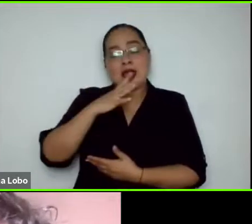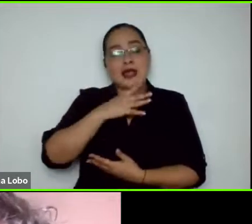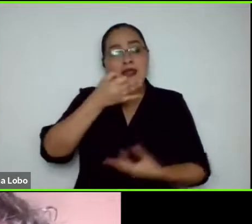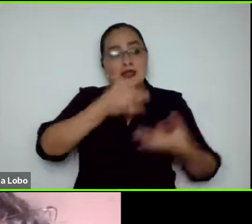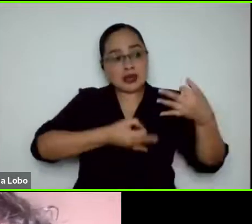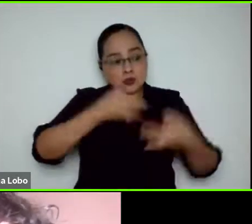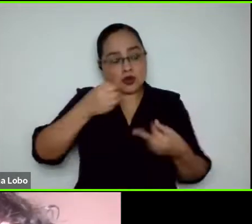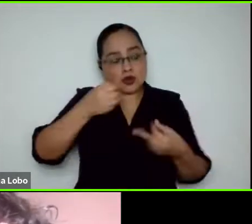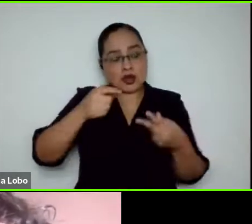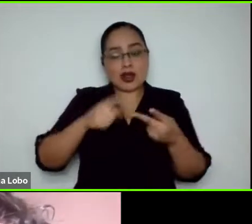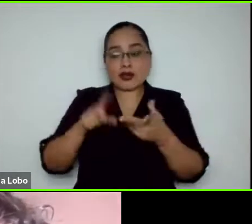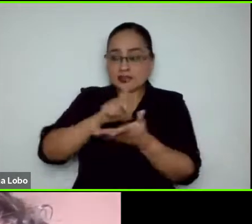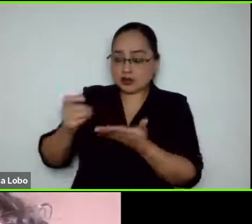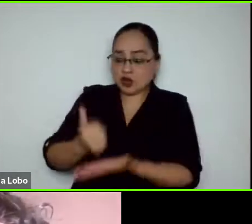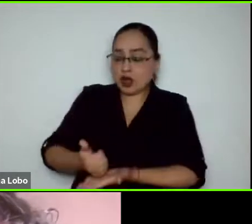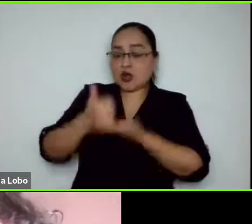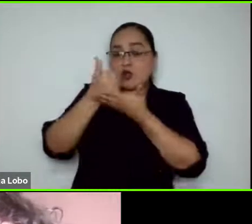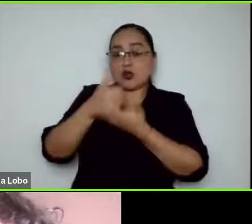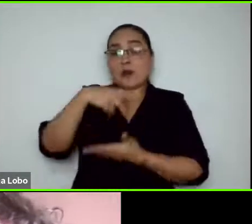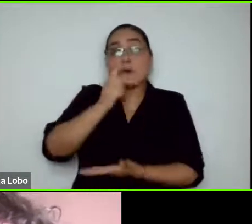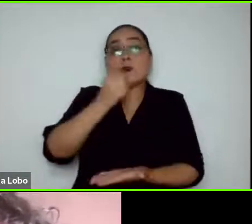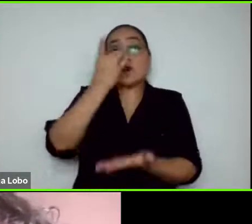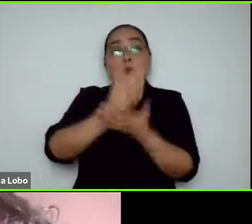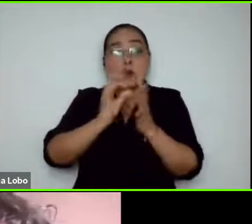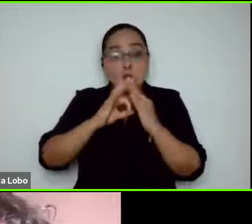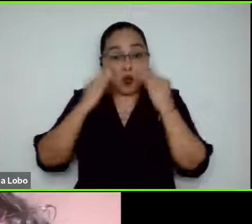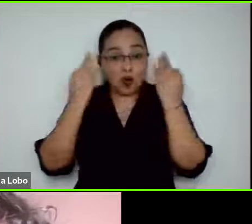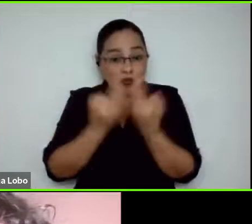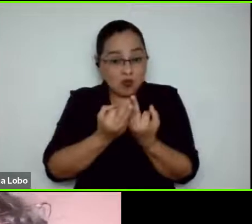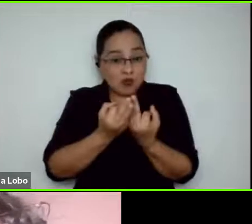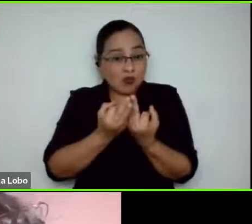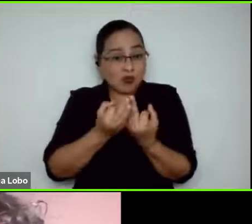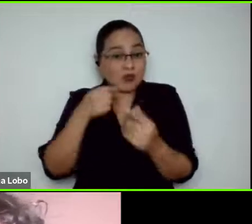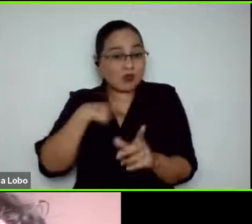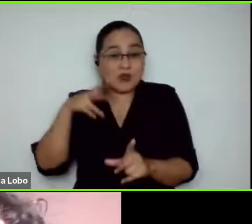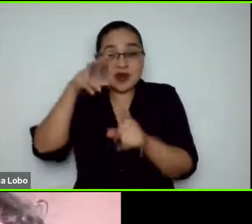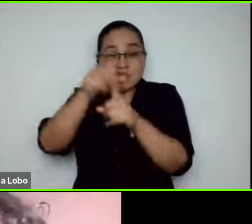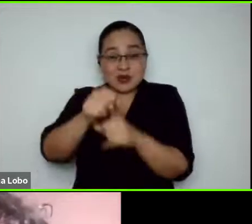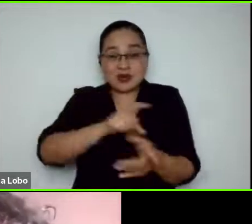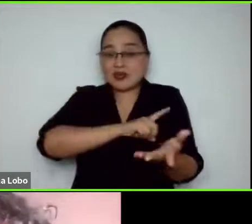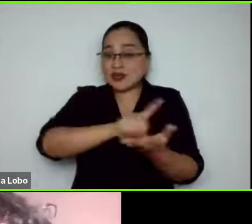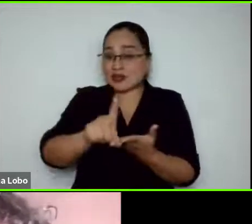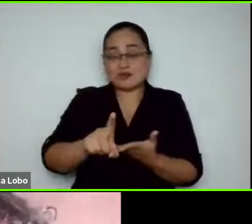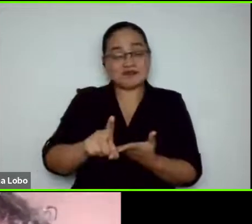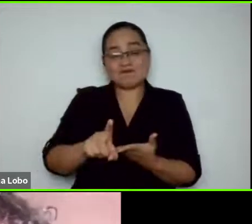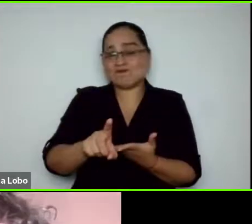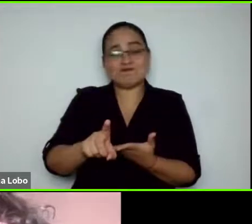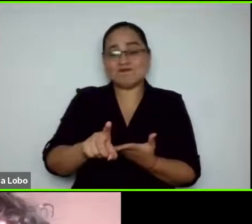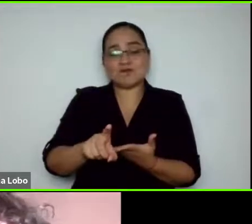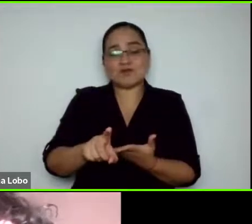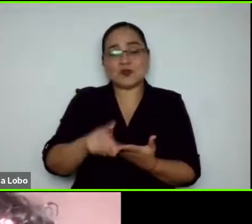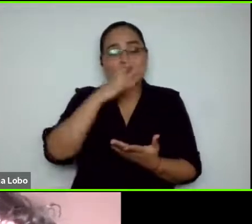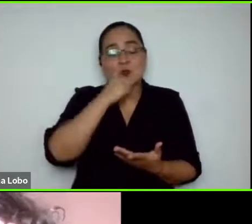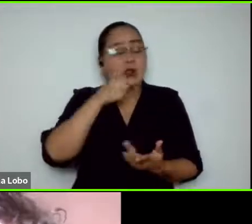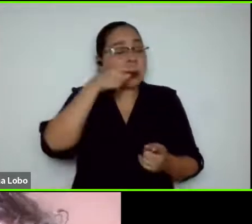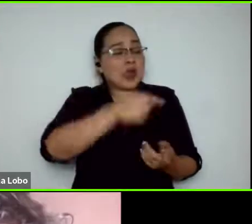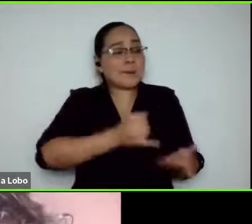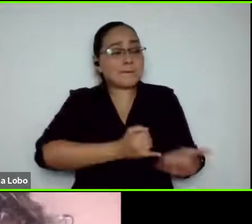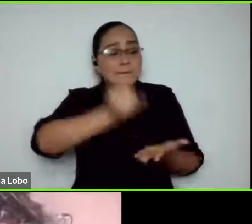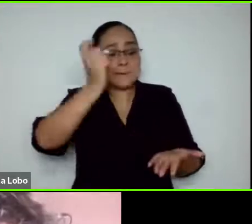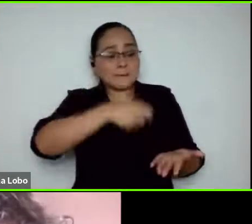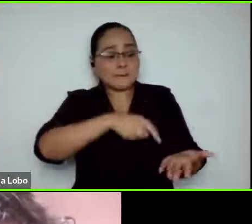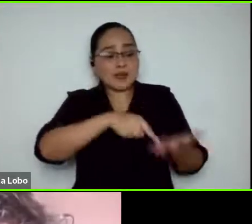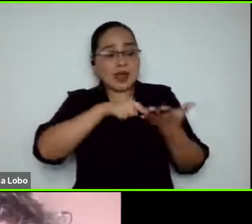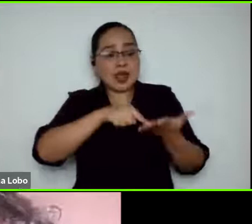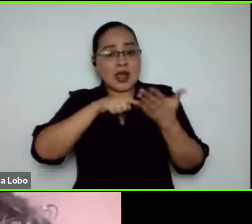pero que, digamos, no es el único, no puede uno pensar que todo se va a llevar a cabo a través de sentencias. Ahora, sí pueden